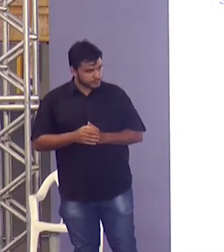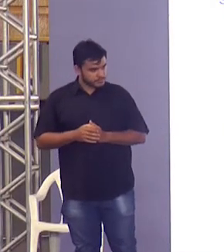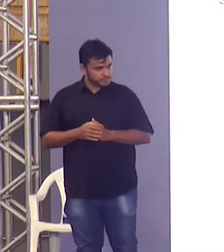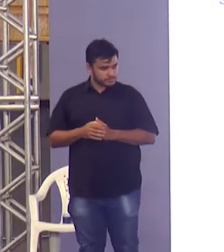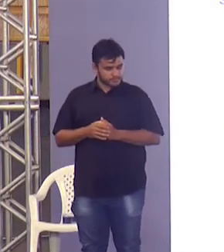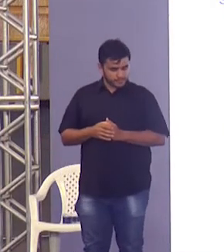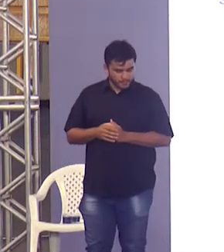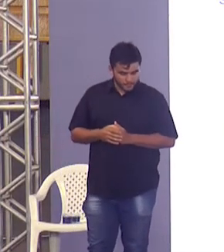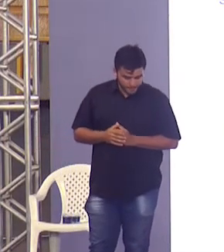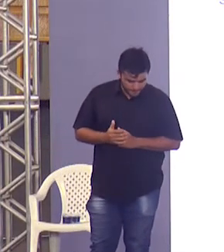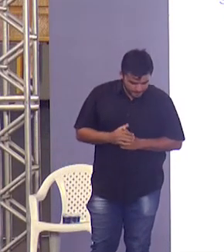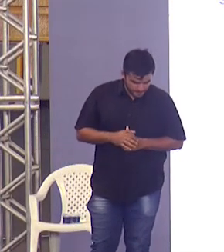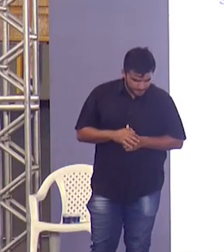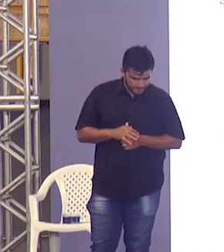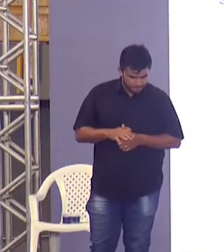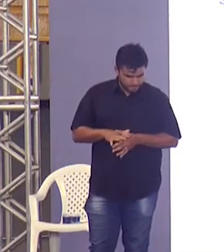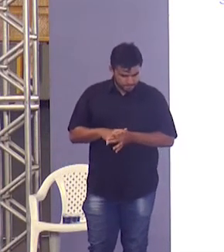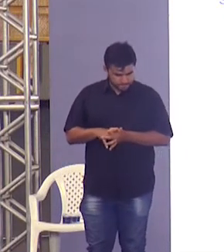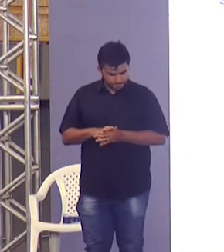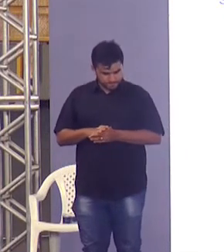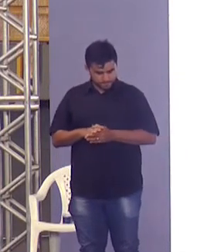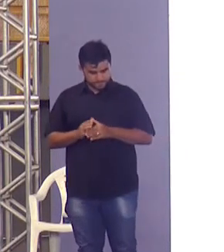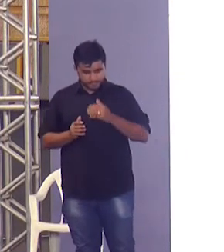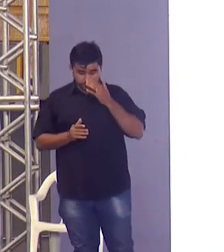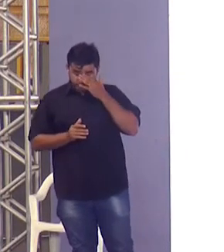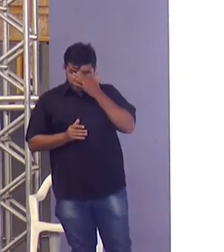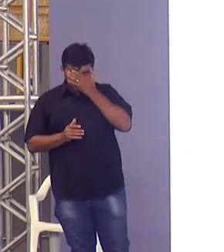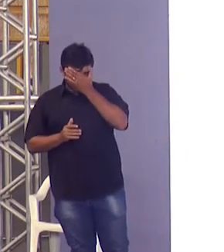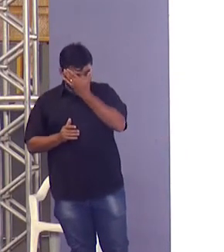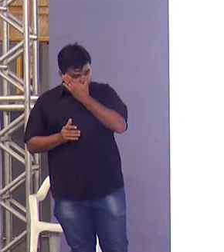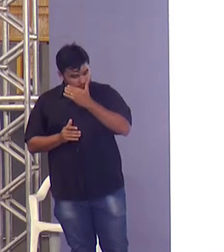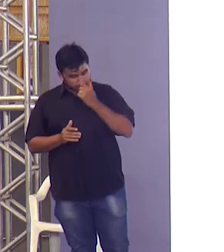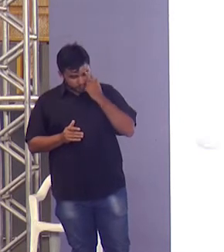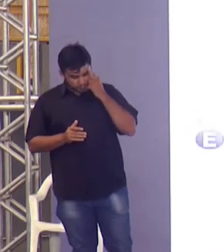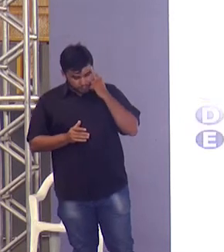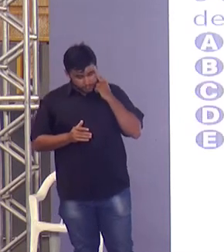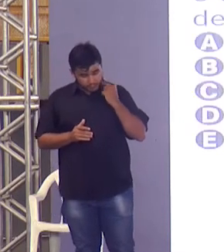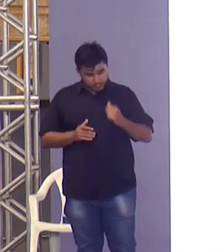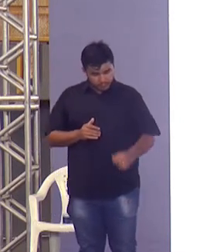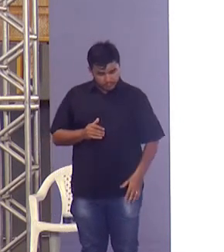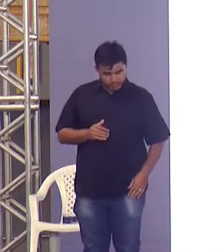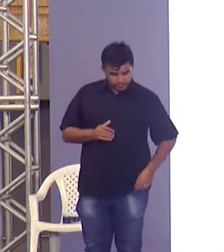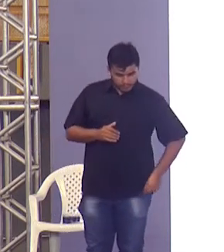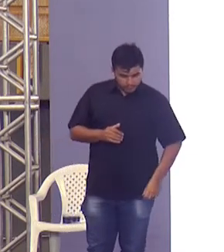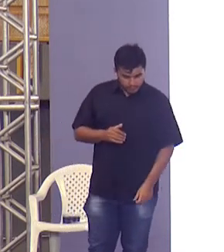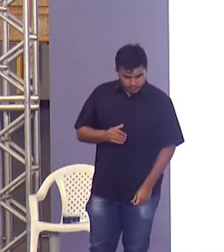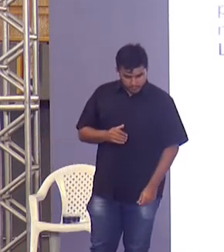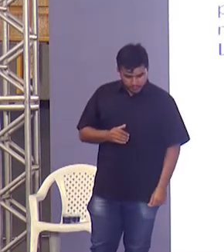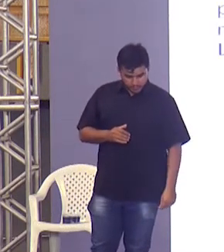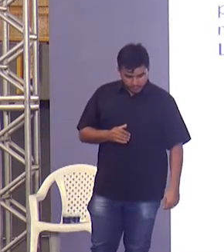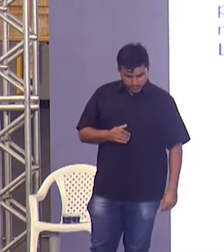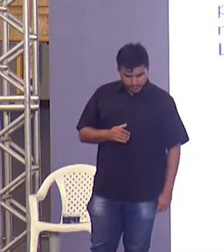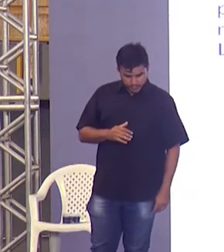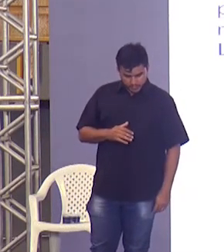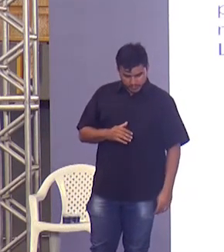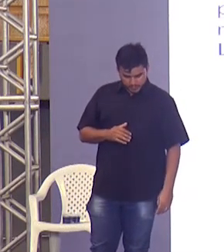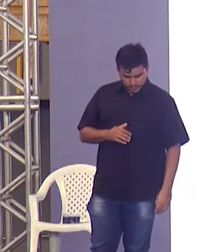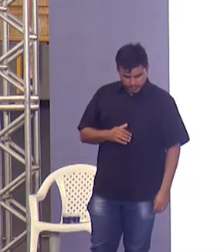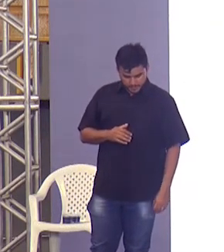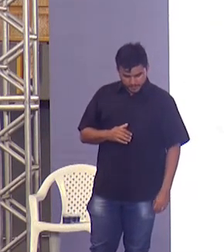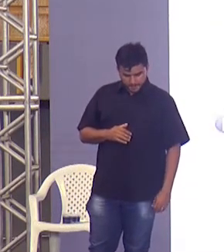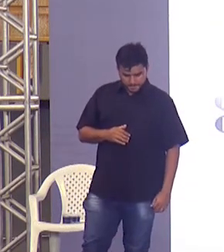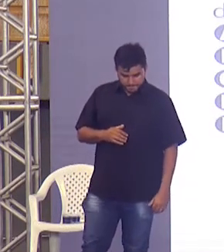Bora mais um aqui. Eu quero fazer a quinta. Eu vou pular a quarta, tá? Nós vamos fazer aqui a